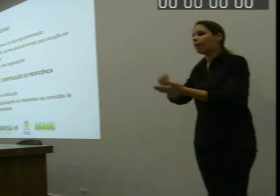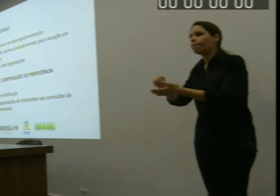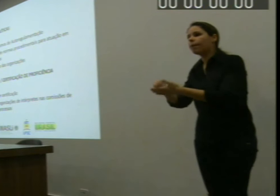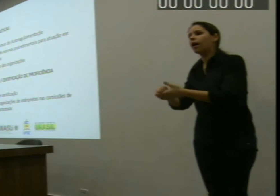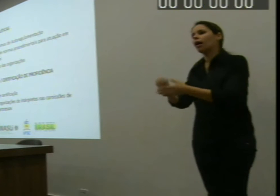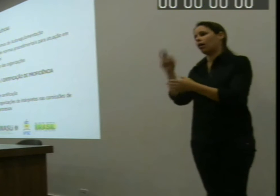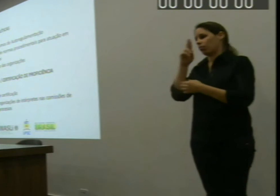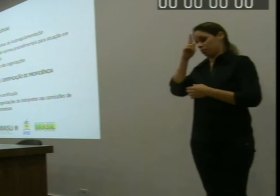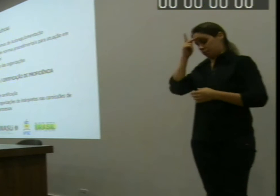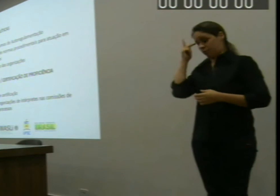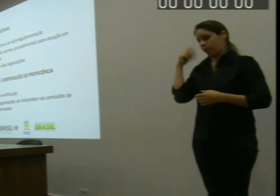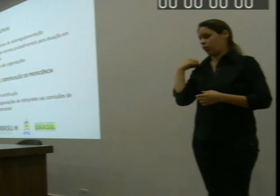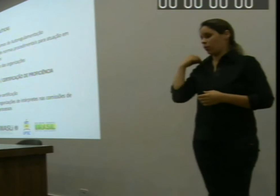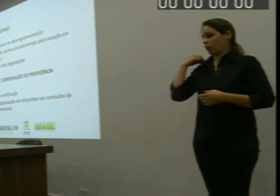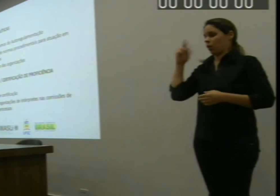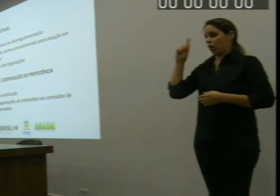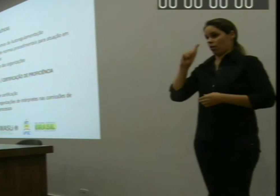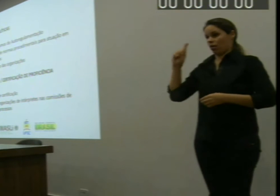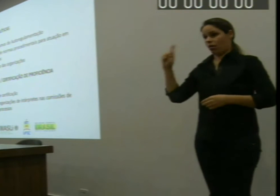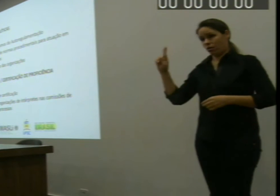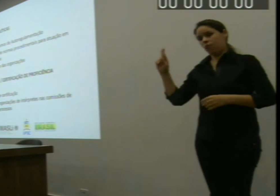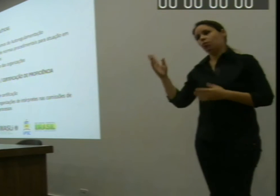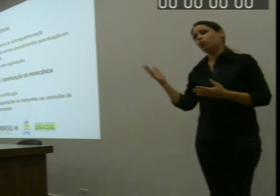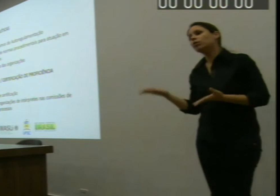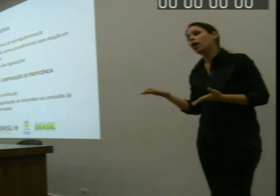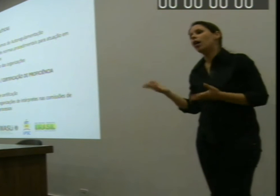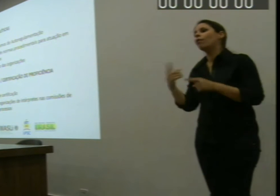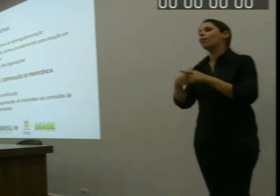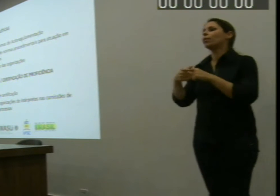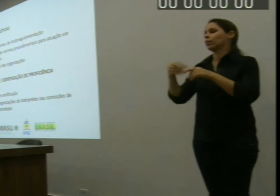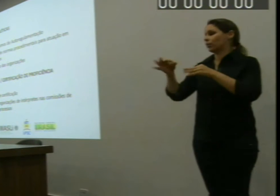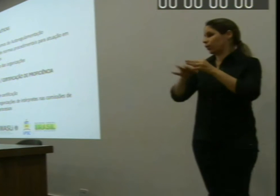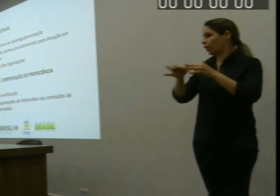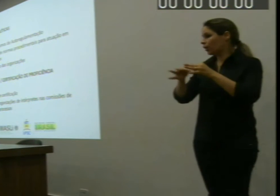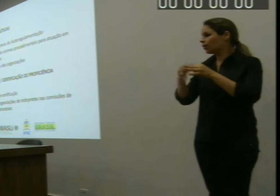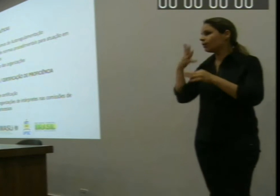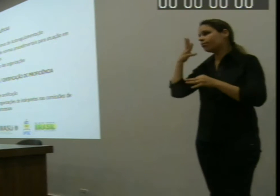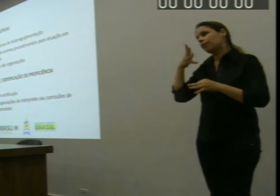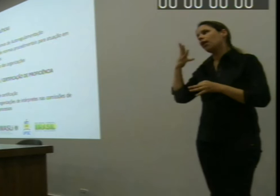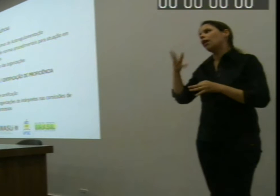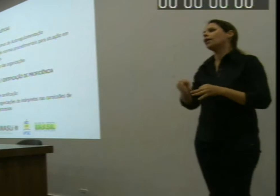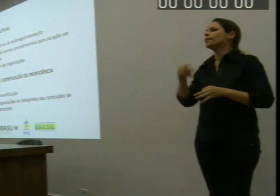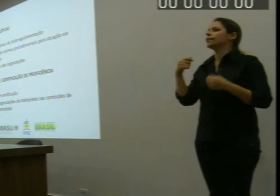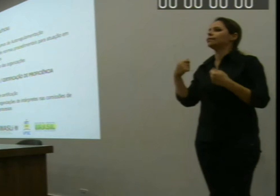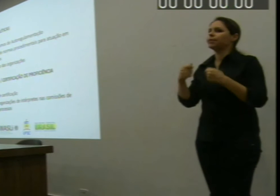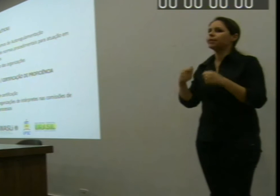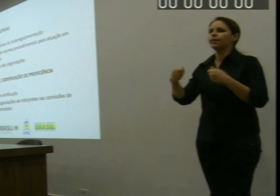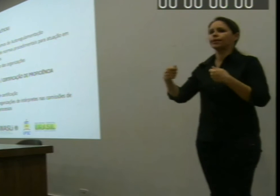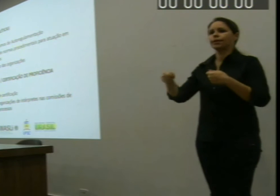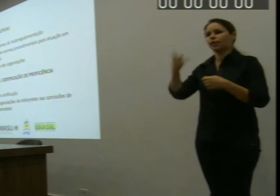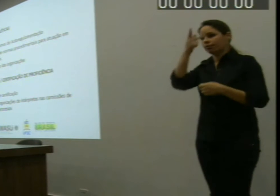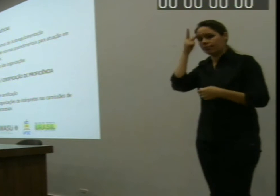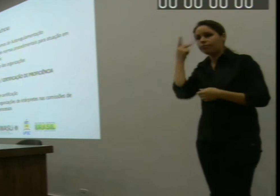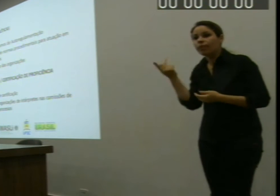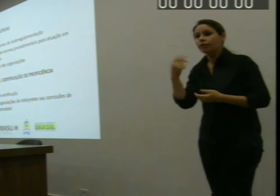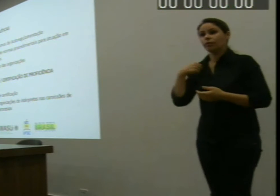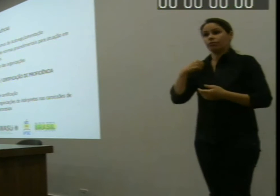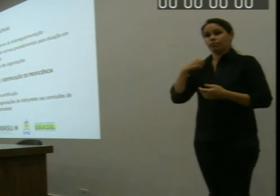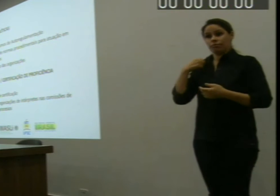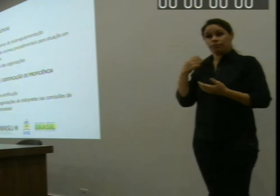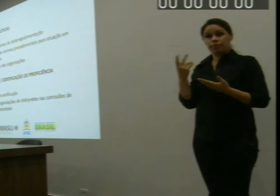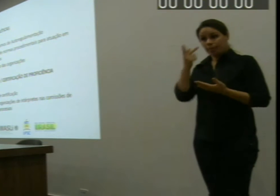contador voluntário organizar o evento requer muita muita eh muito recurso humano